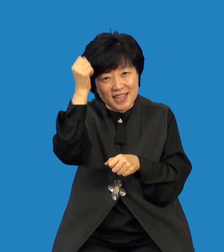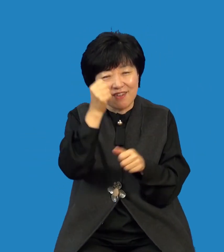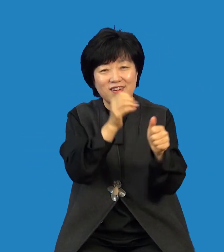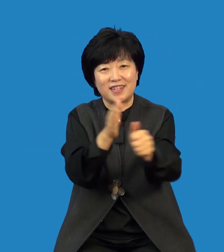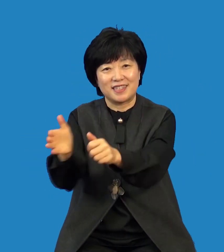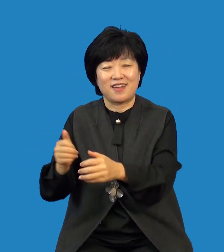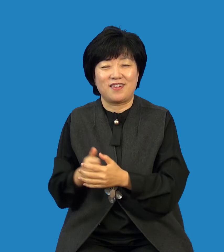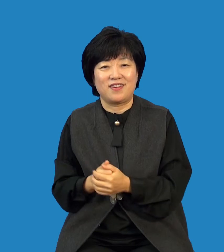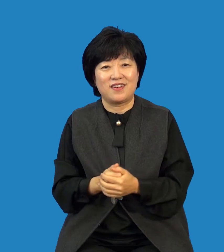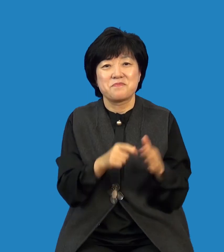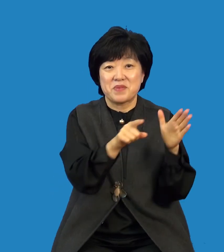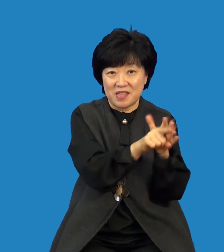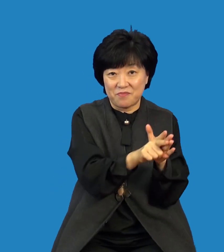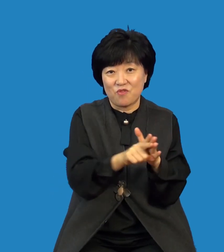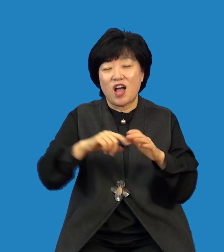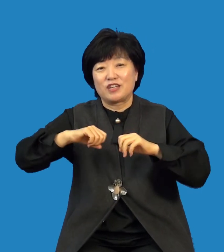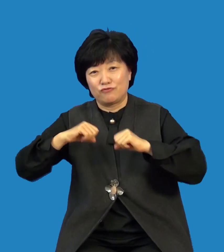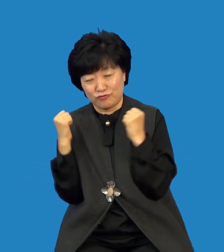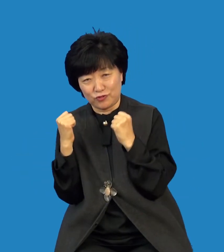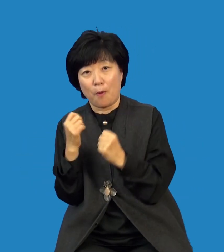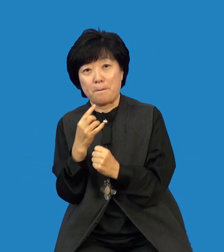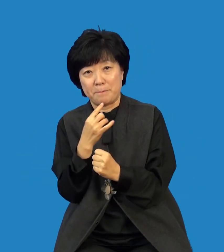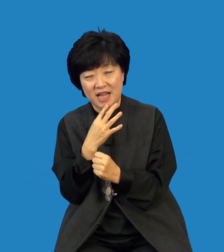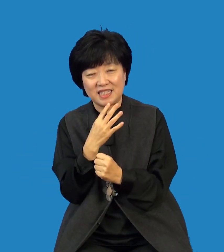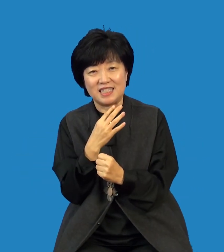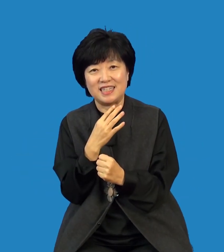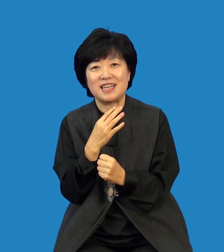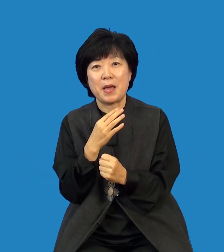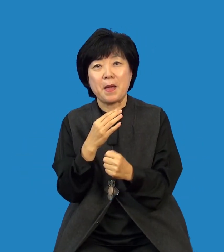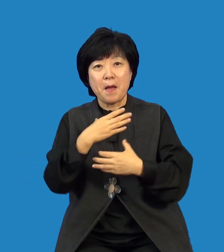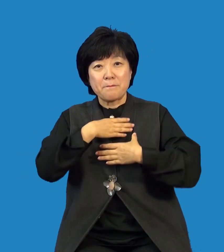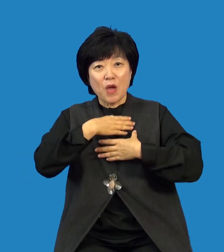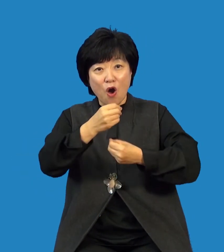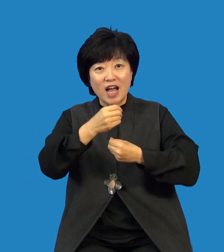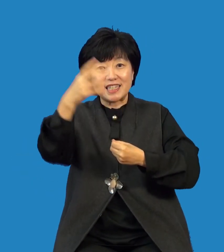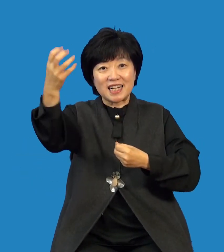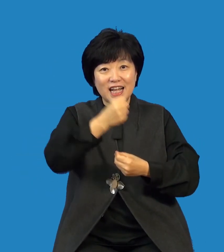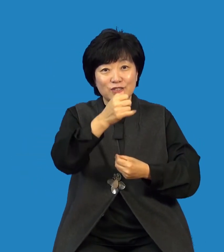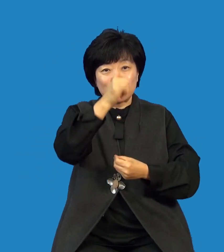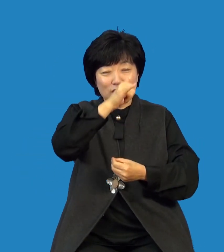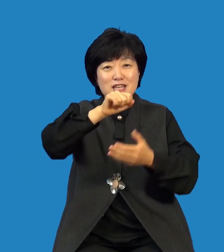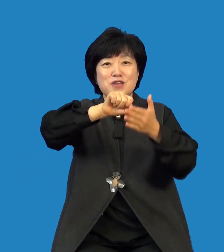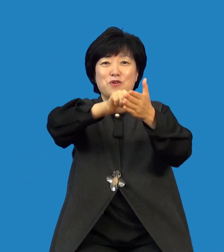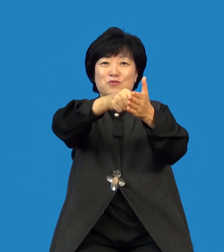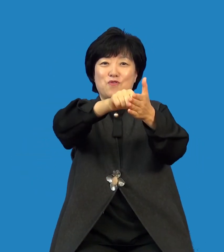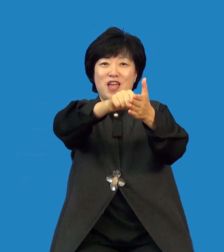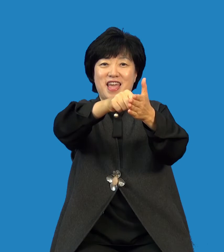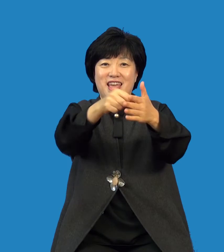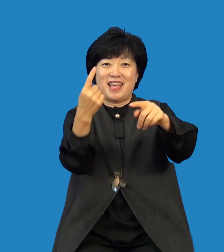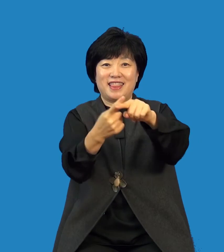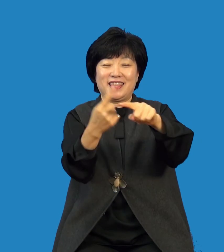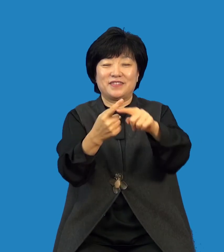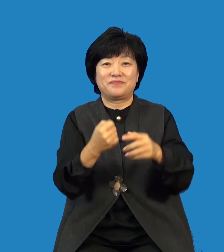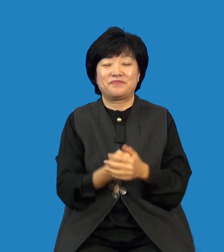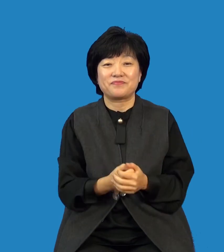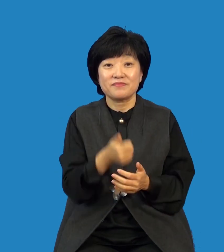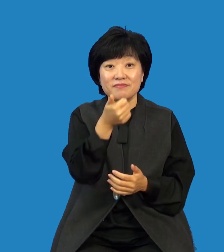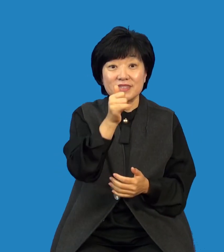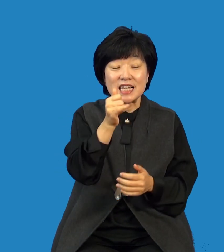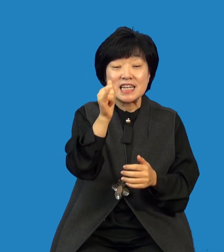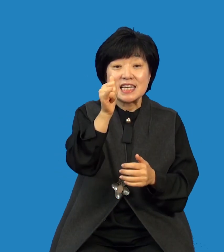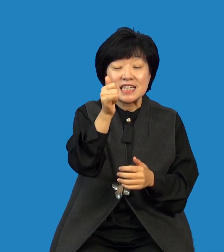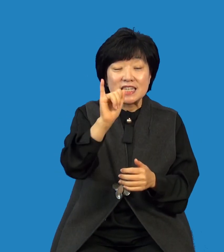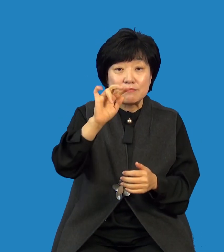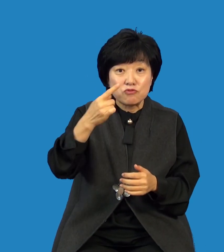순종. 이게 평안을 누리는 열쇠예요. 성경은 이렇게 얘기합니다. 히브리서 11장 6절에 보면